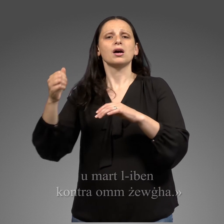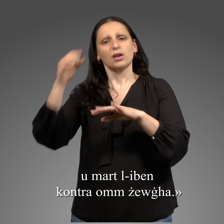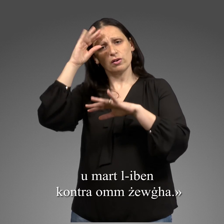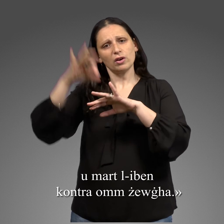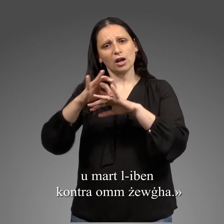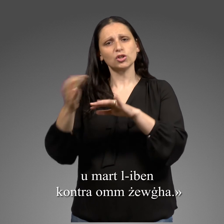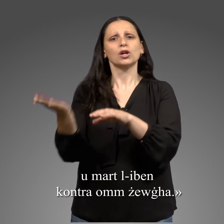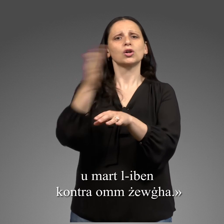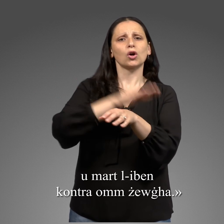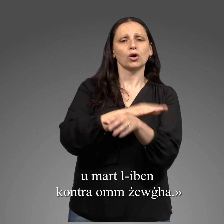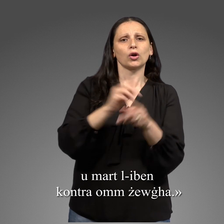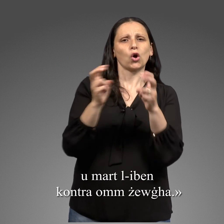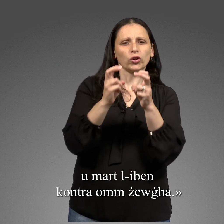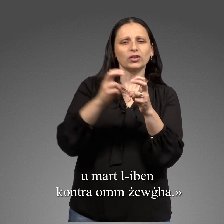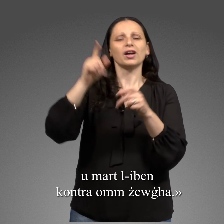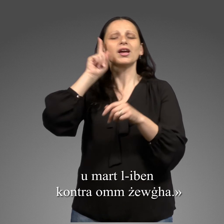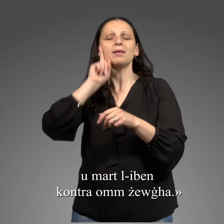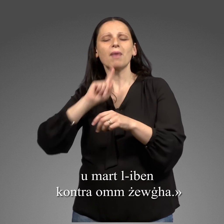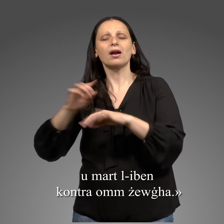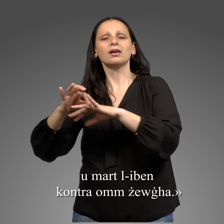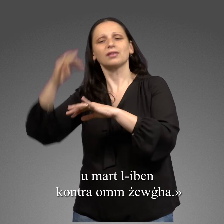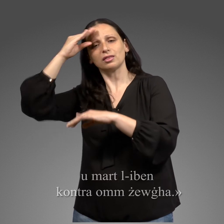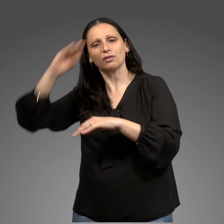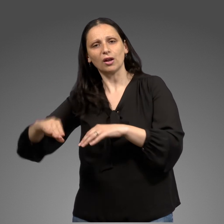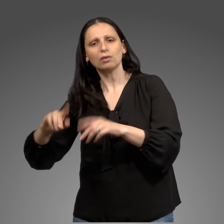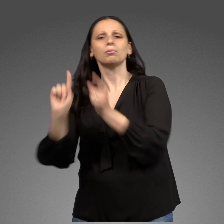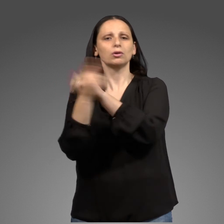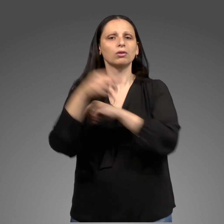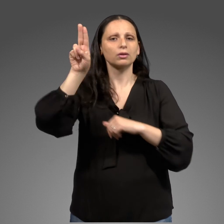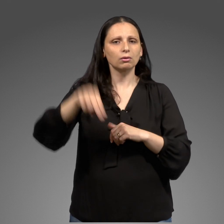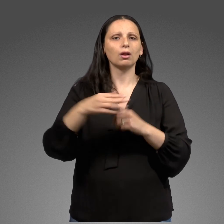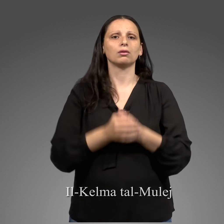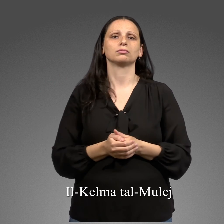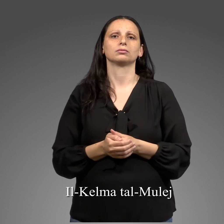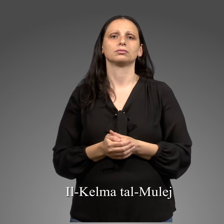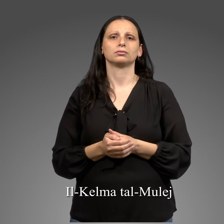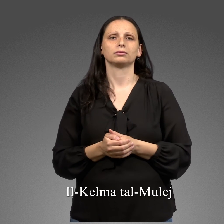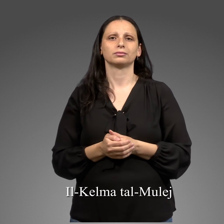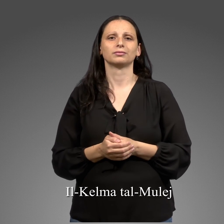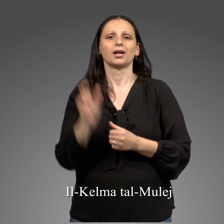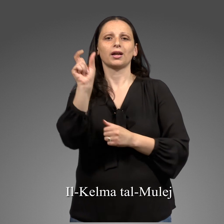u l-karmet al-mulej.